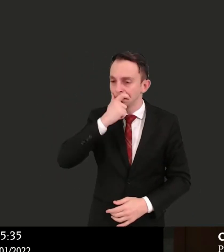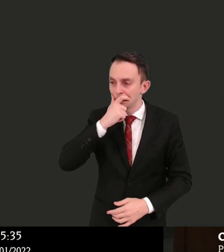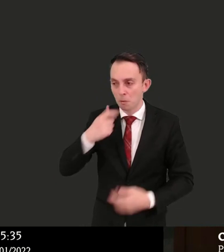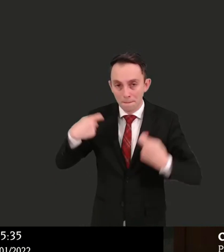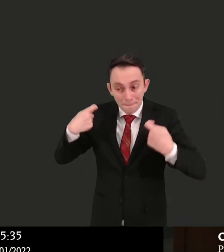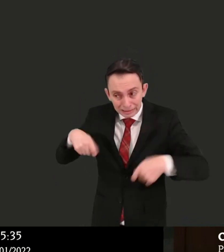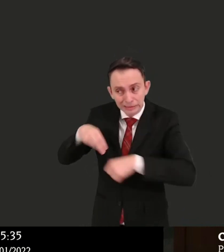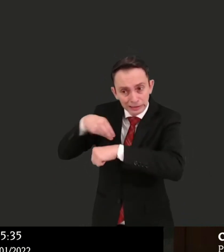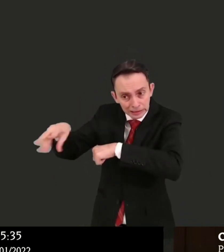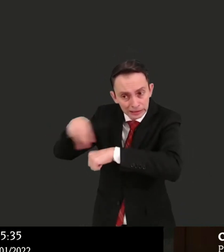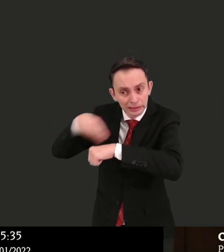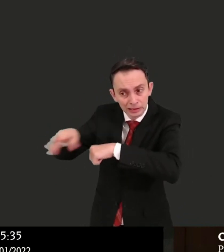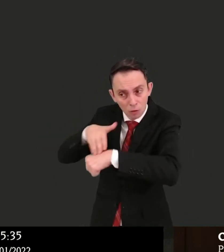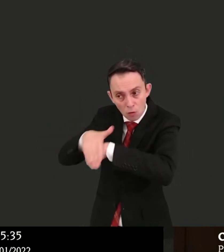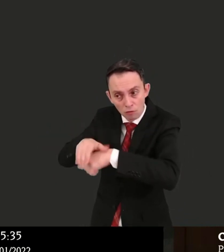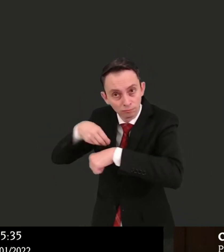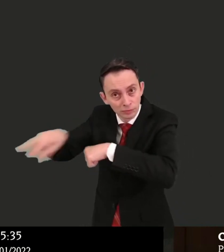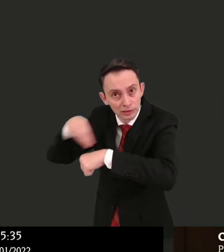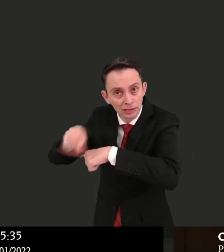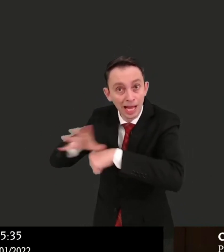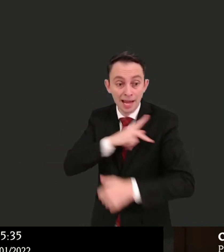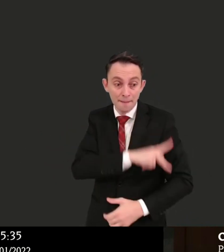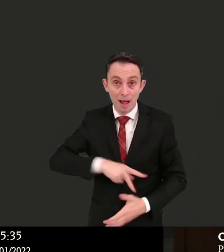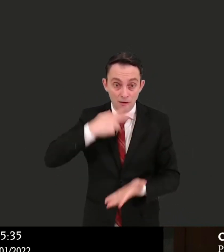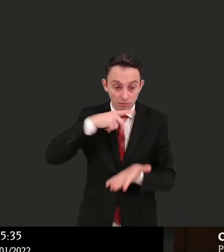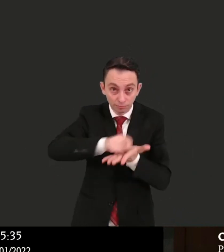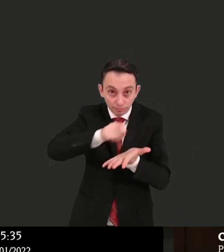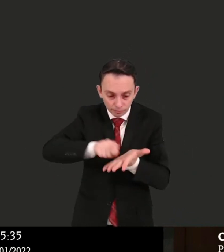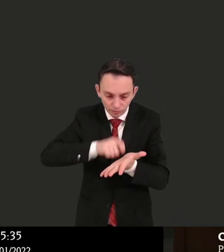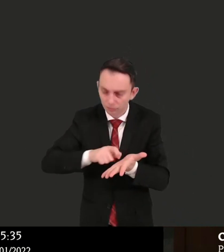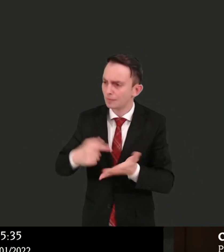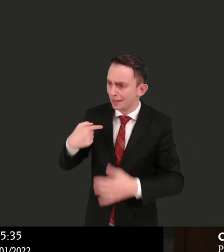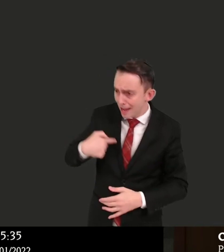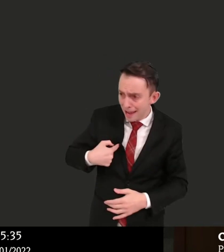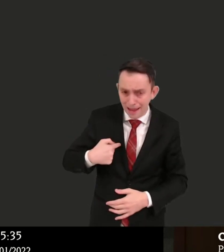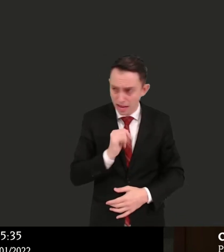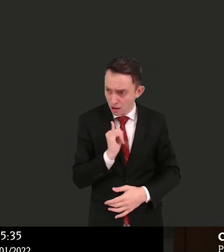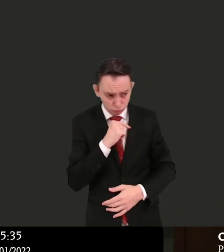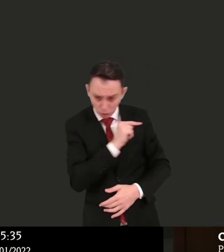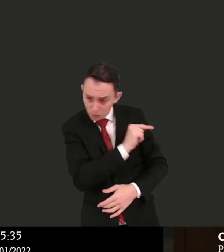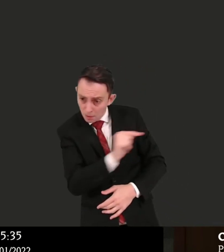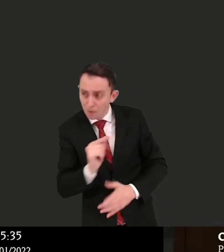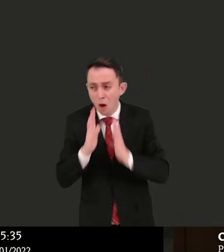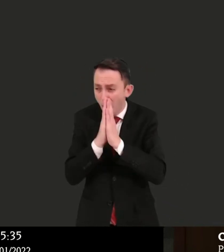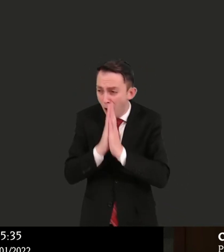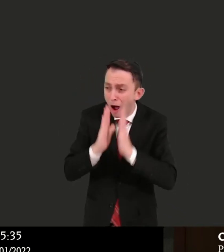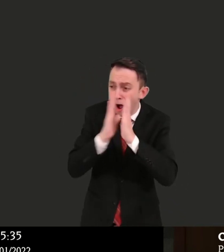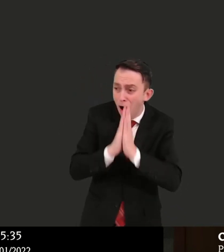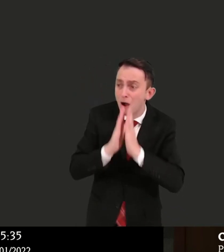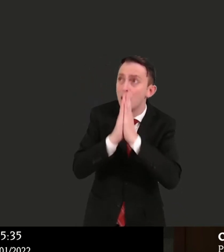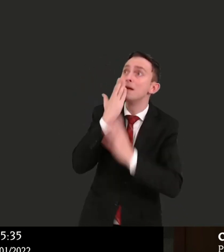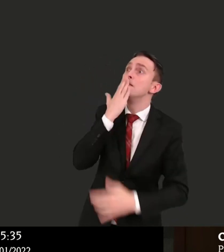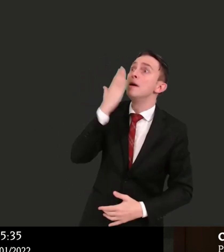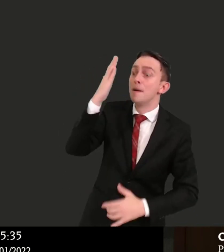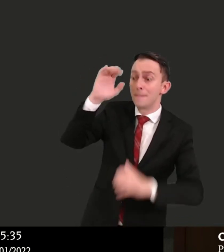pediu: não cessamos de orar por vós e de pedir que sejais cheios do